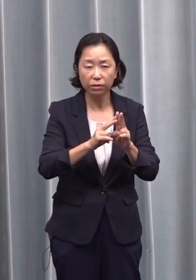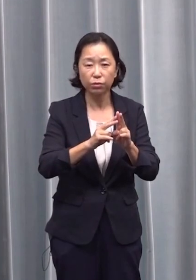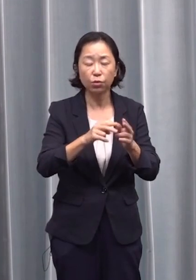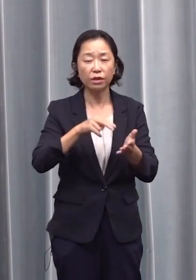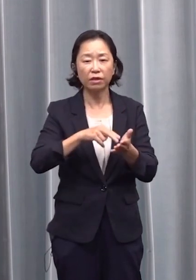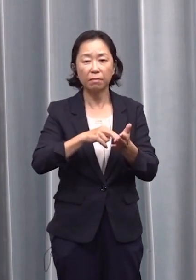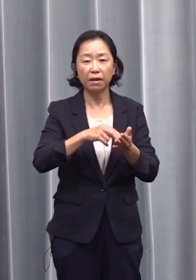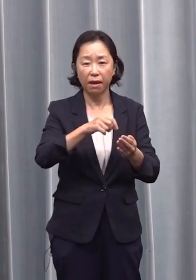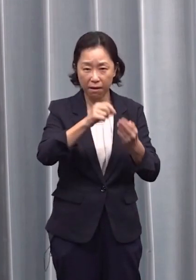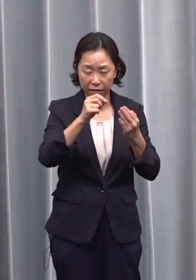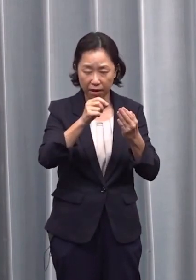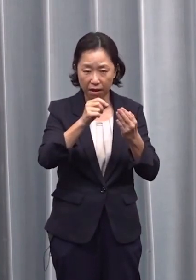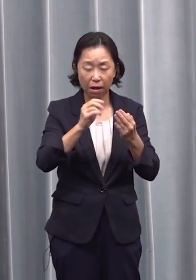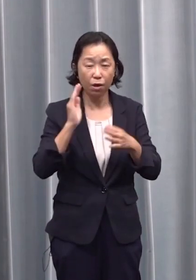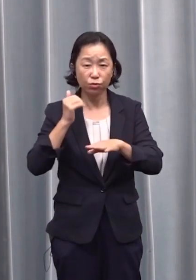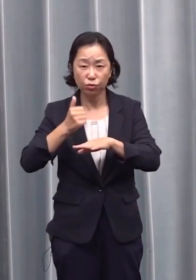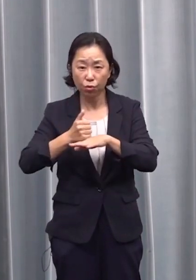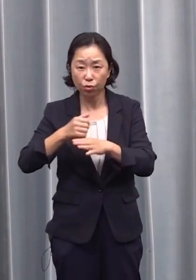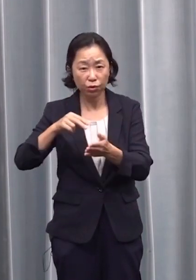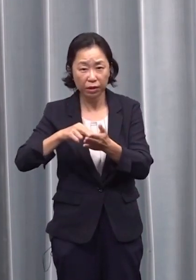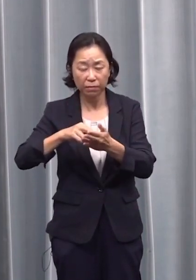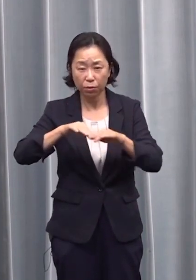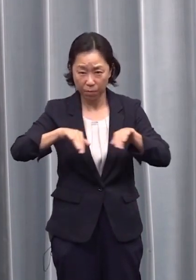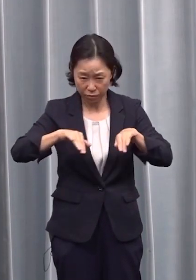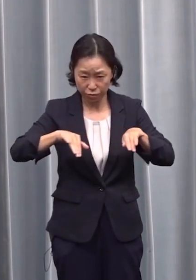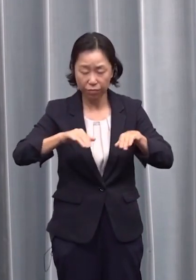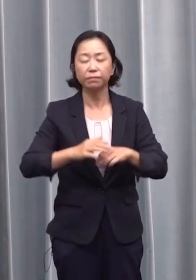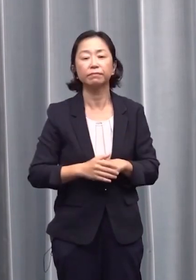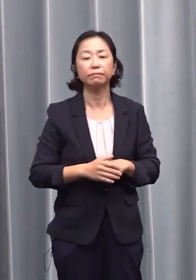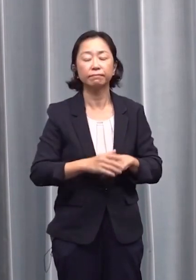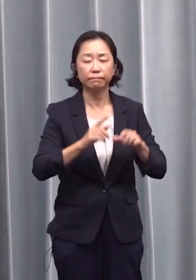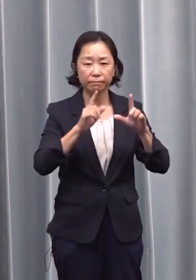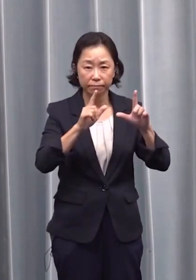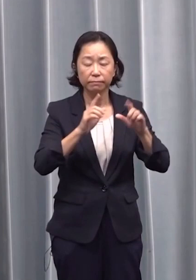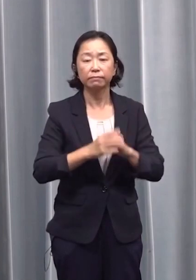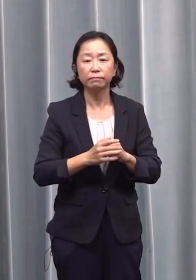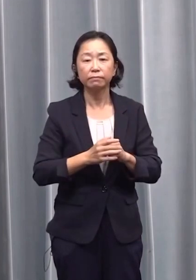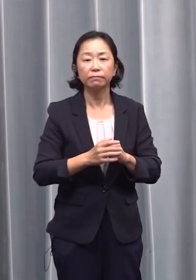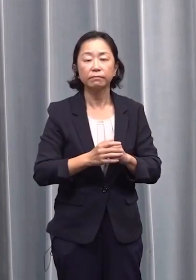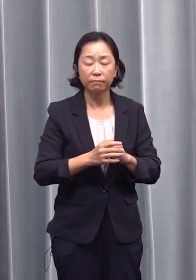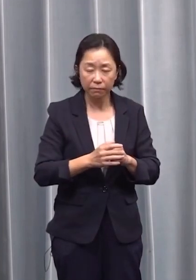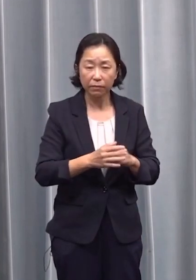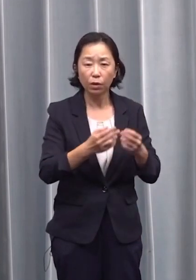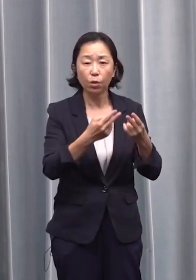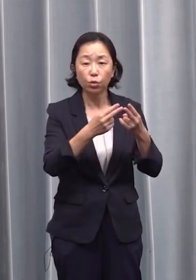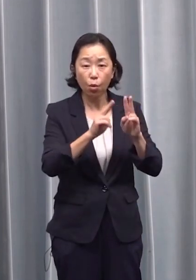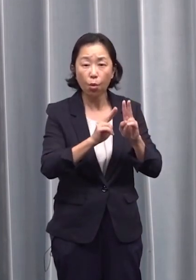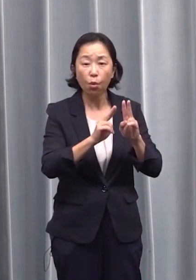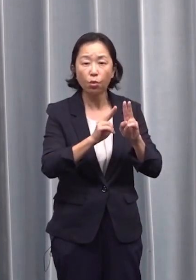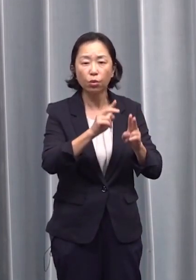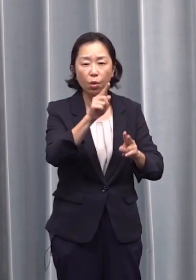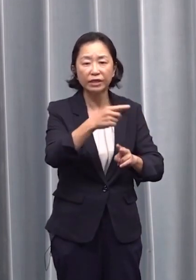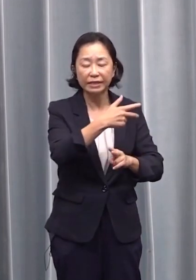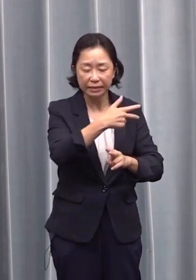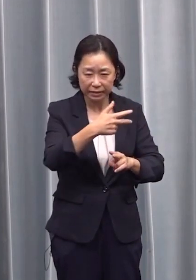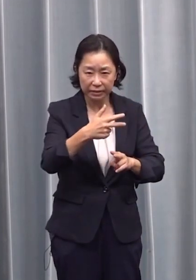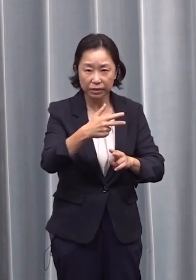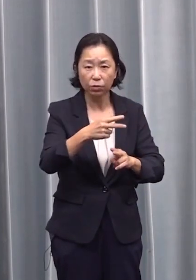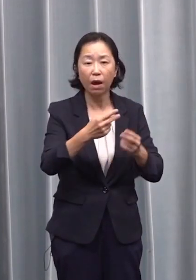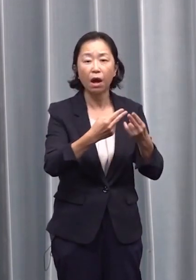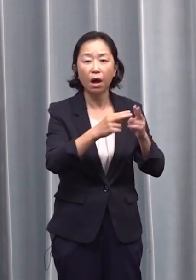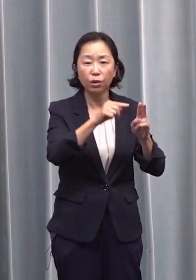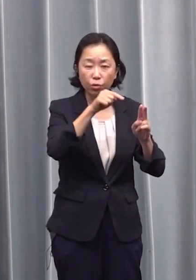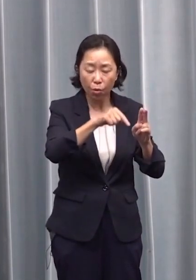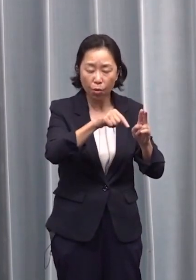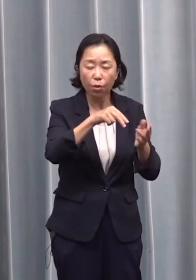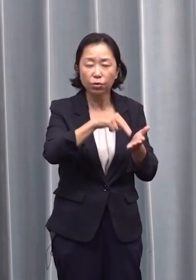か。 党の人事に関しましては党機構の中で決定をされることでありますので、私の立場から